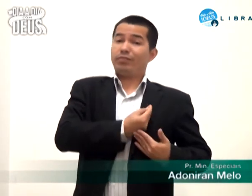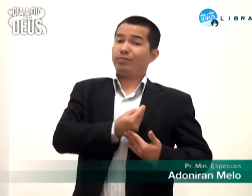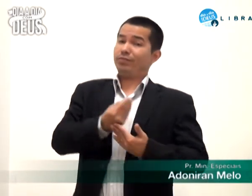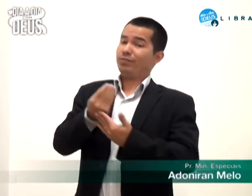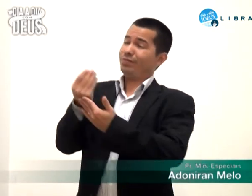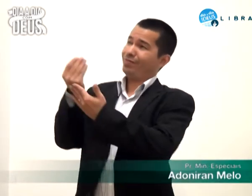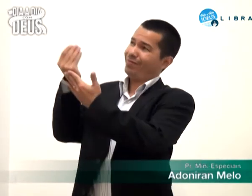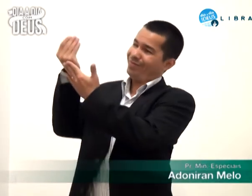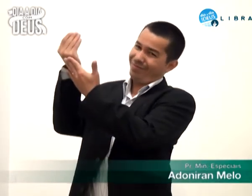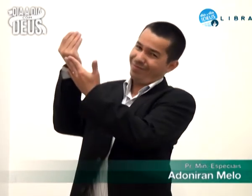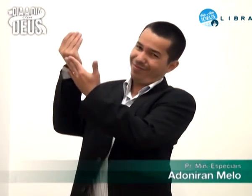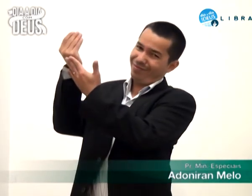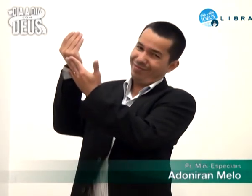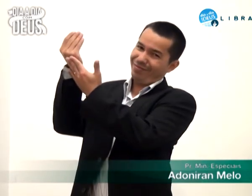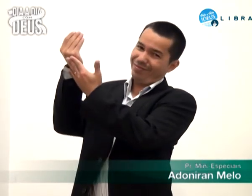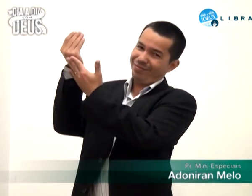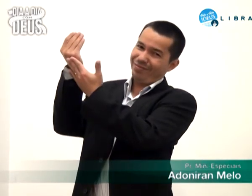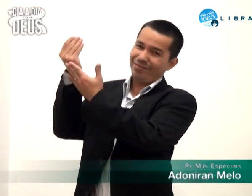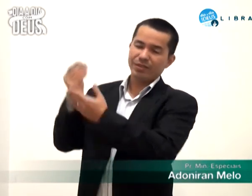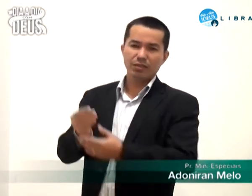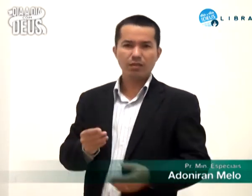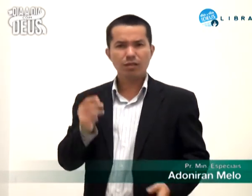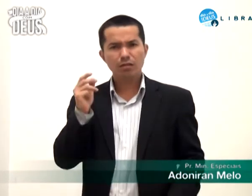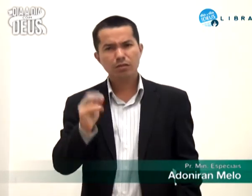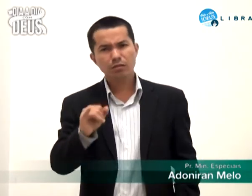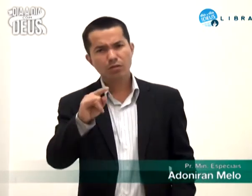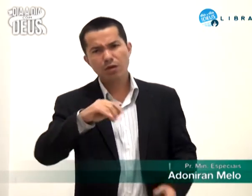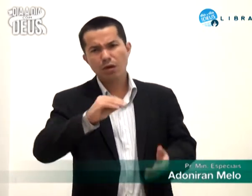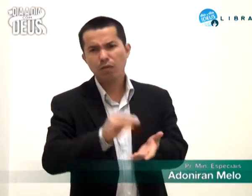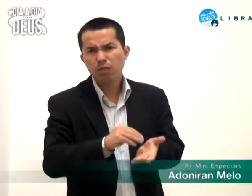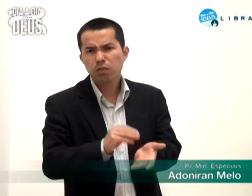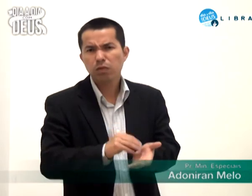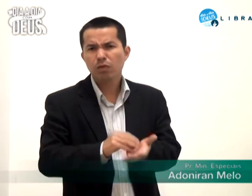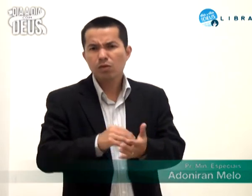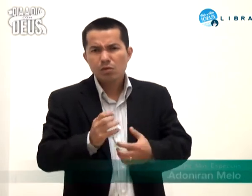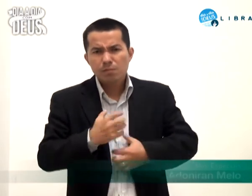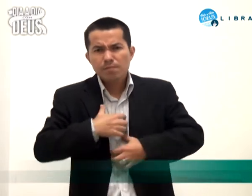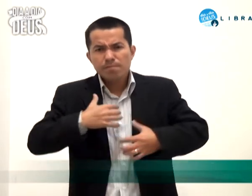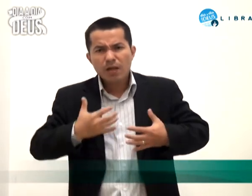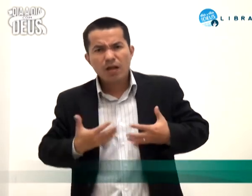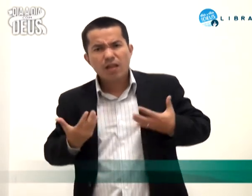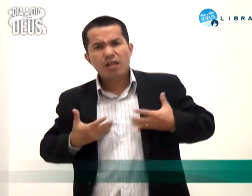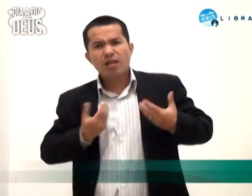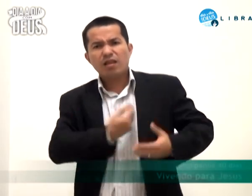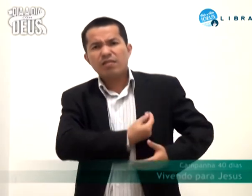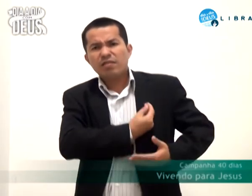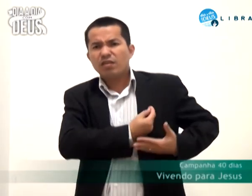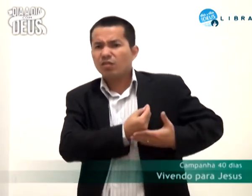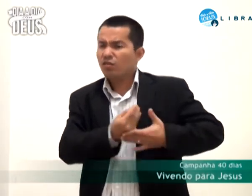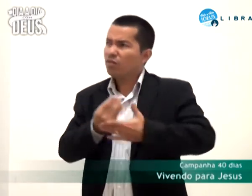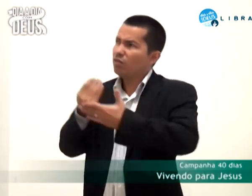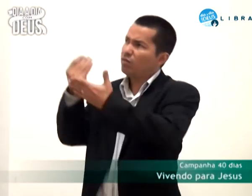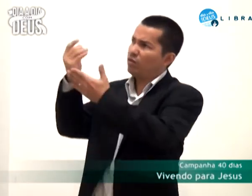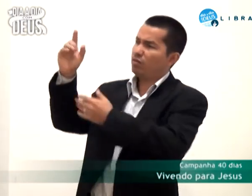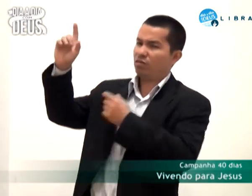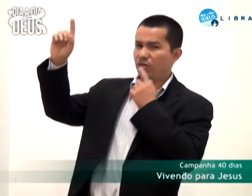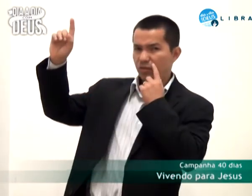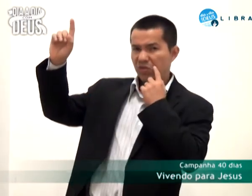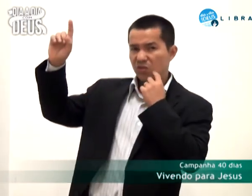elas se deram primeiro a Deus. Não vamos fazer isso com alegria